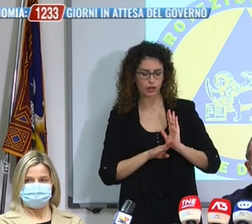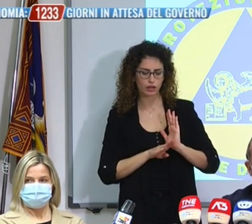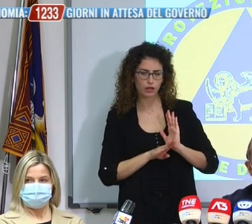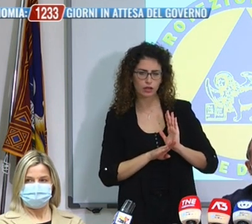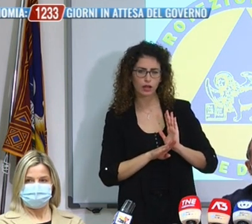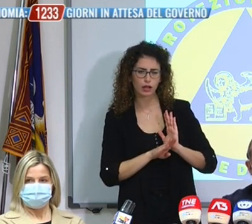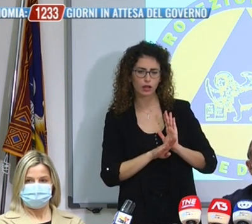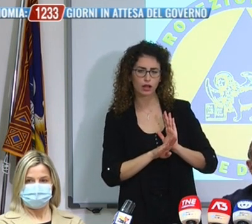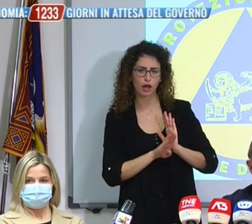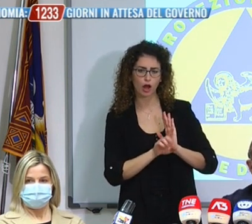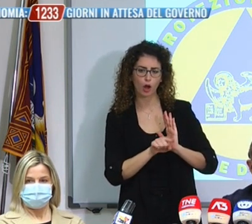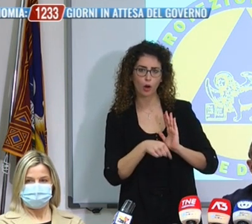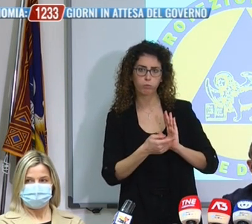c'è